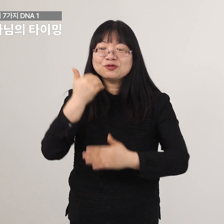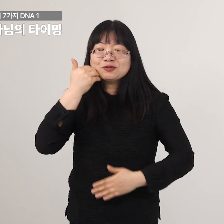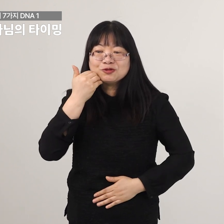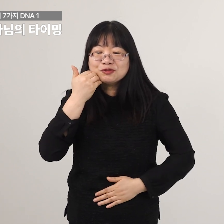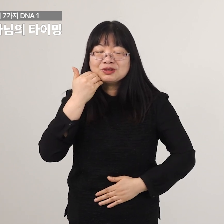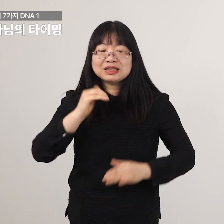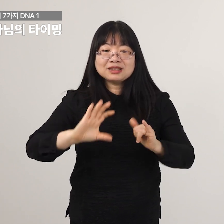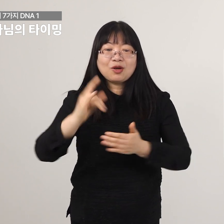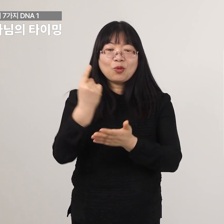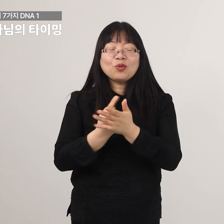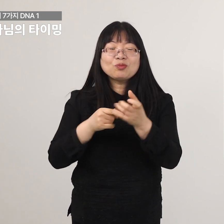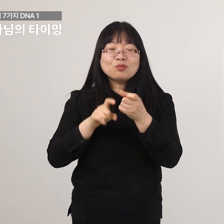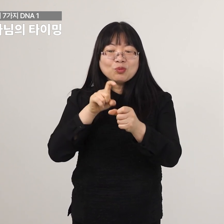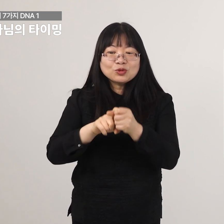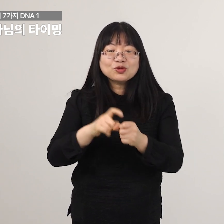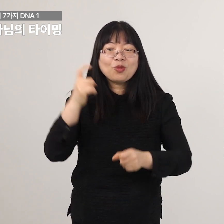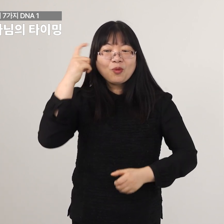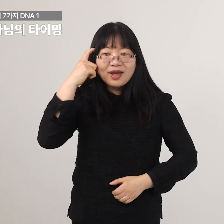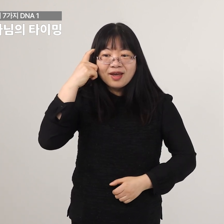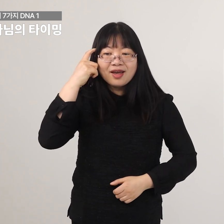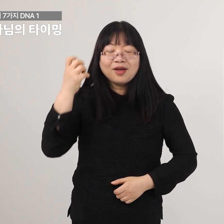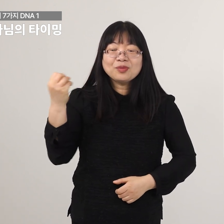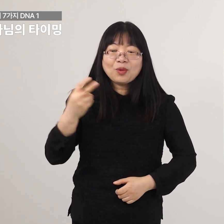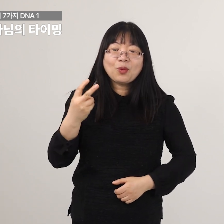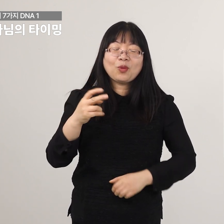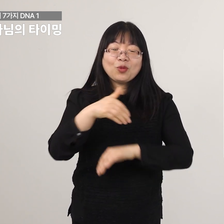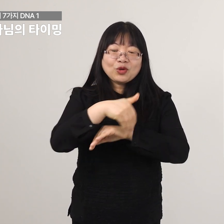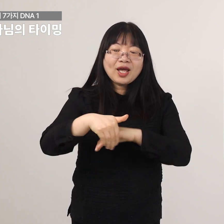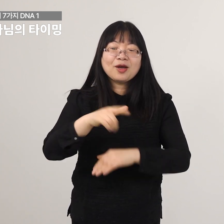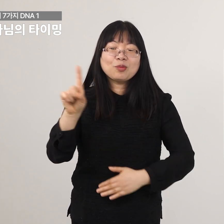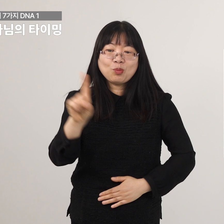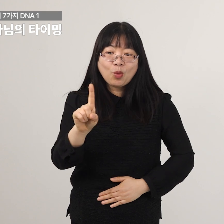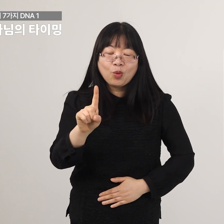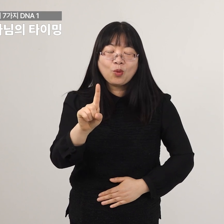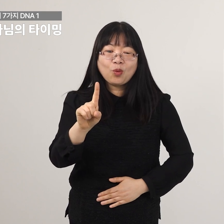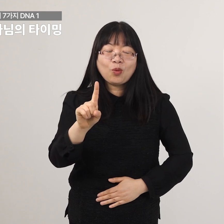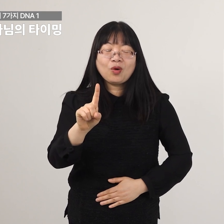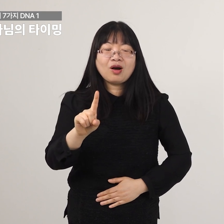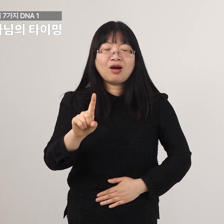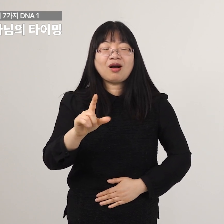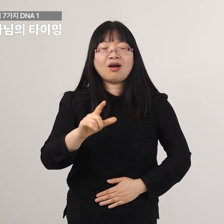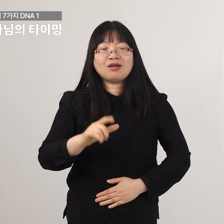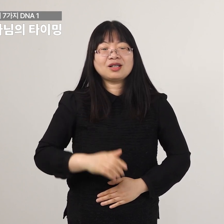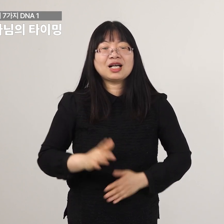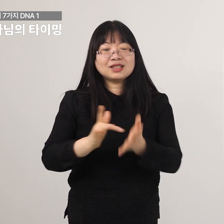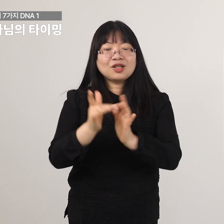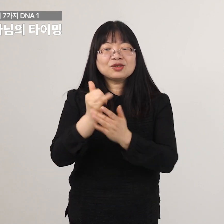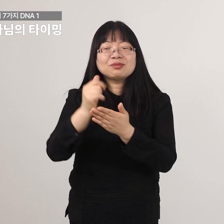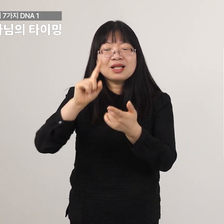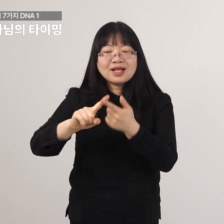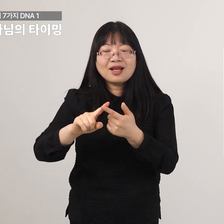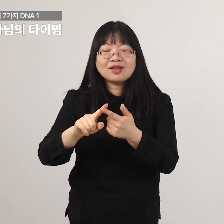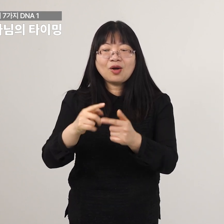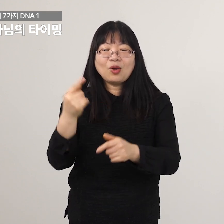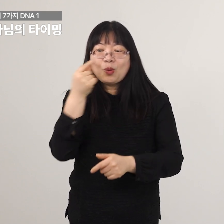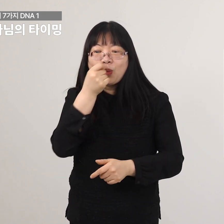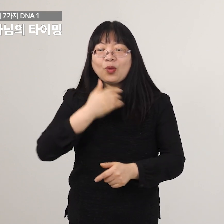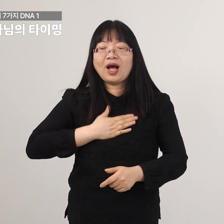땅에 오셨는지, 그리고 어떤 계획을 갖고 계신지 그분에 대해서 알아야 될 거